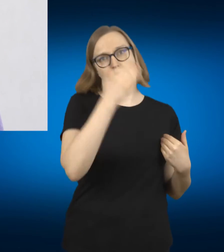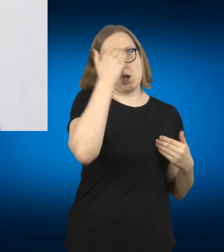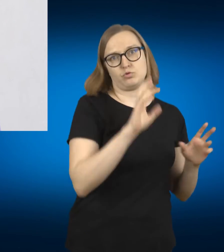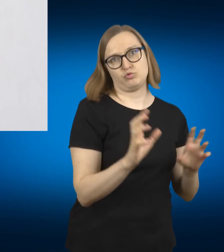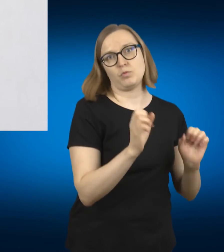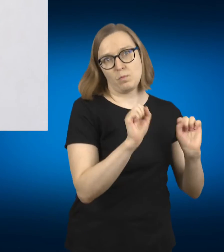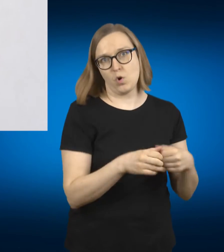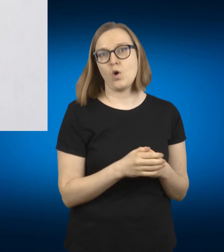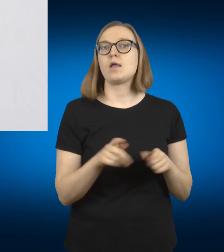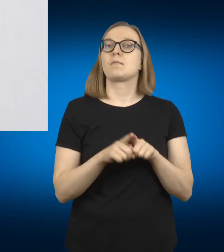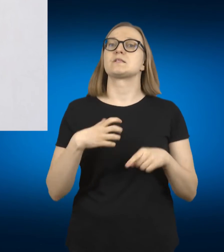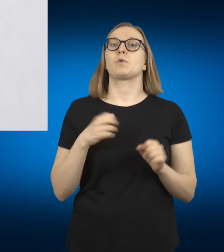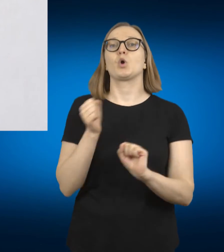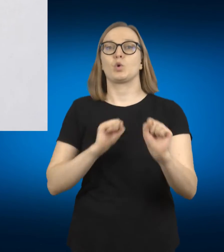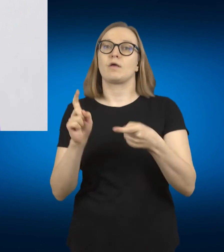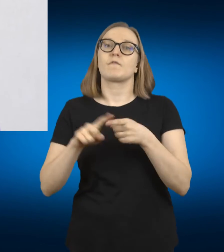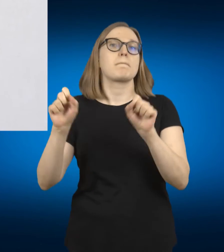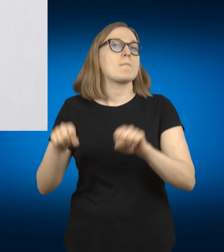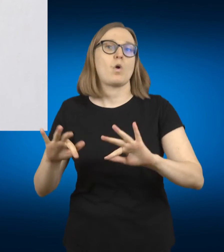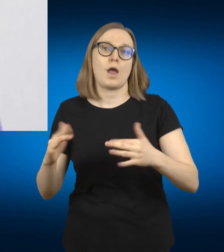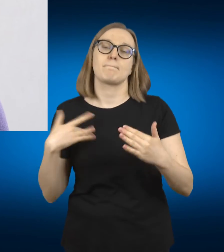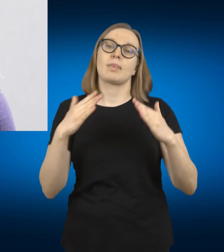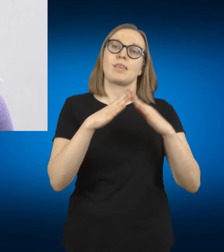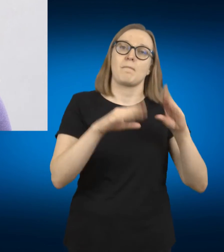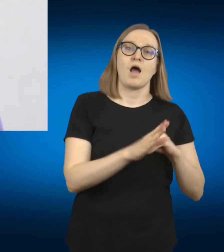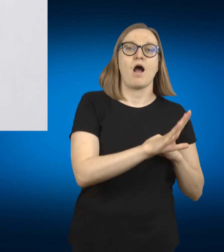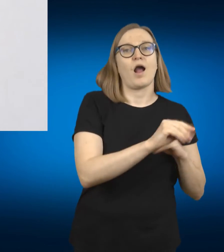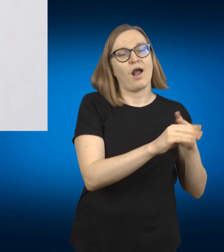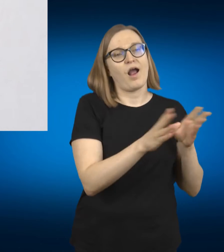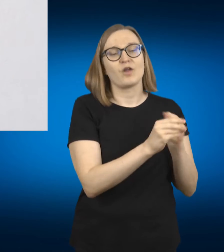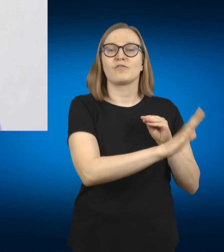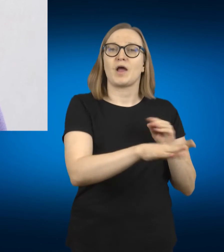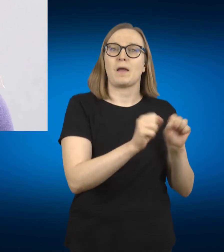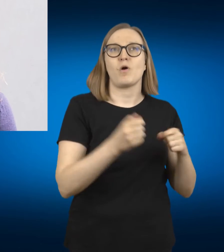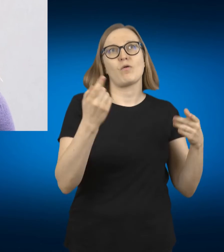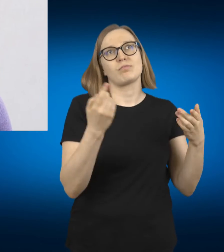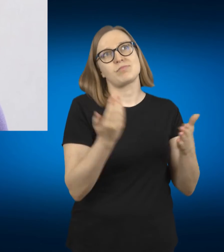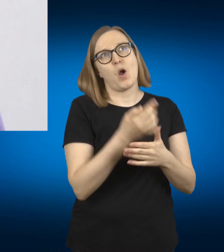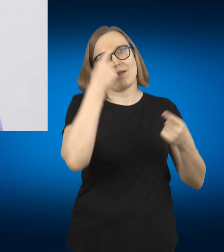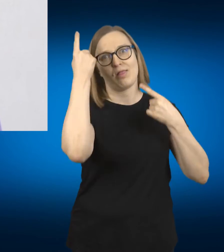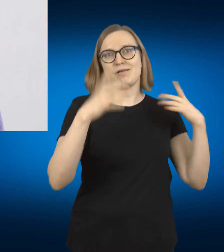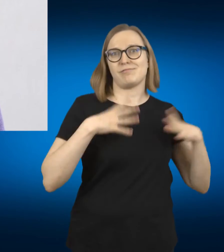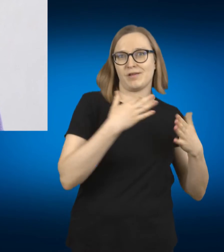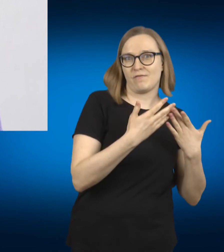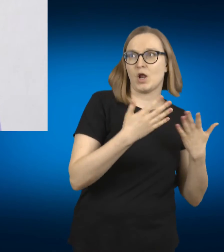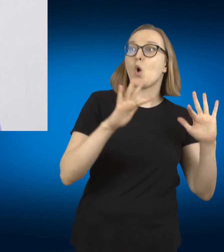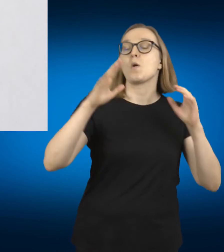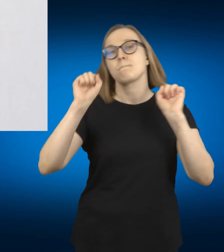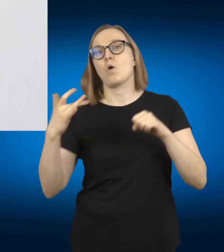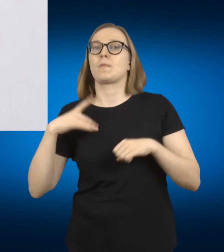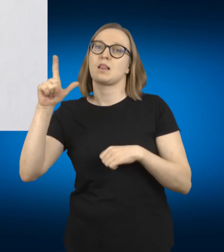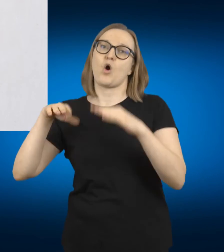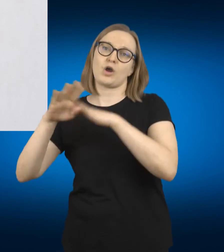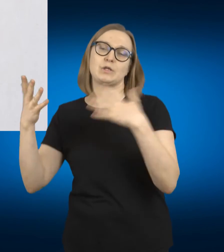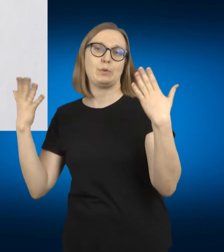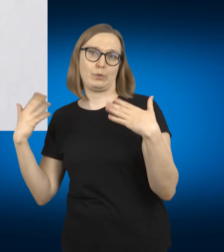svarbu pajudėti esamom galimybėm ar namie, sugalvojant kartu su vaikais naujų pratimų, ar kas gali išeiti lauką ir įkvėpti gryno oro.